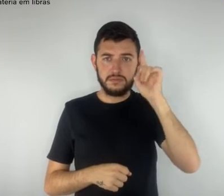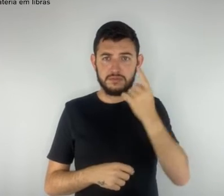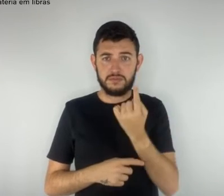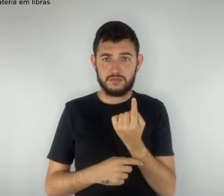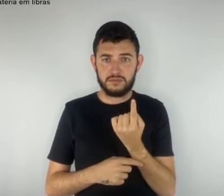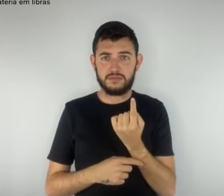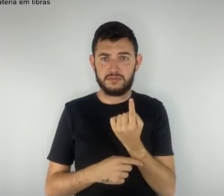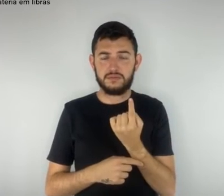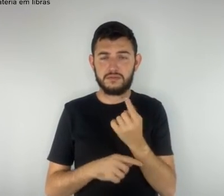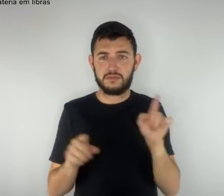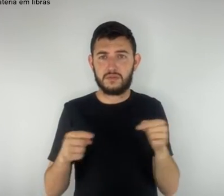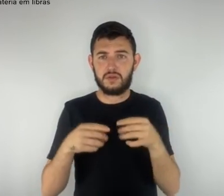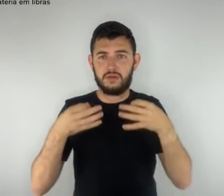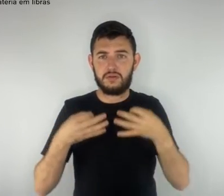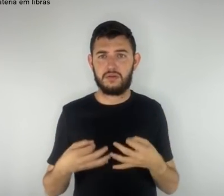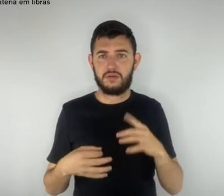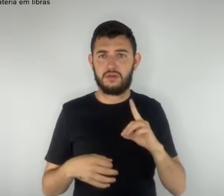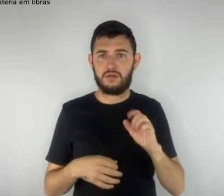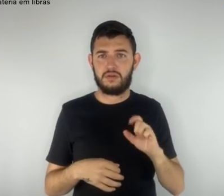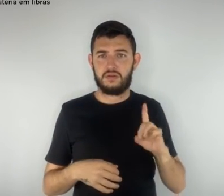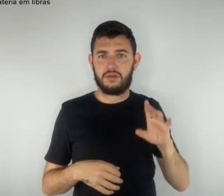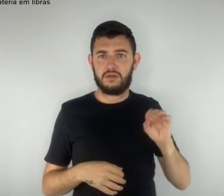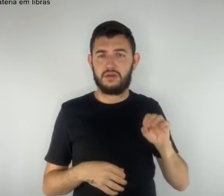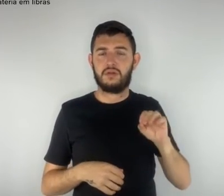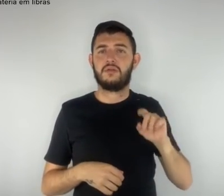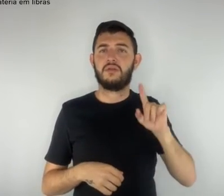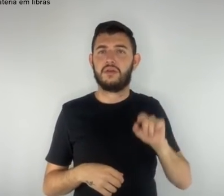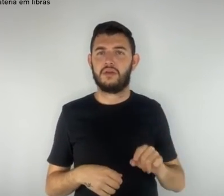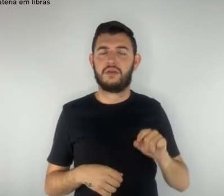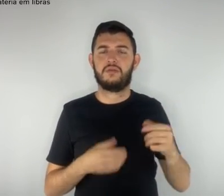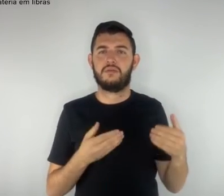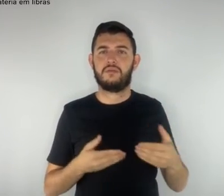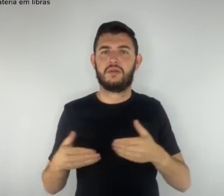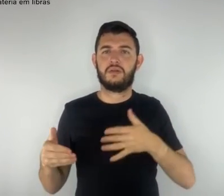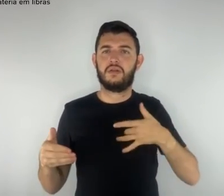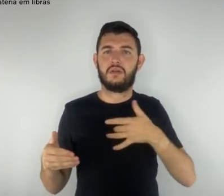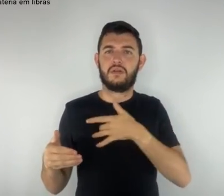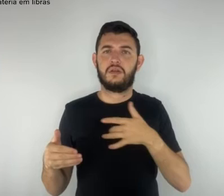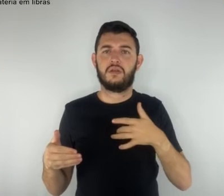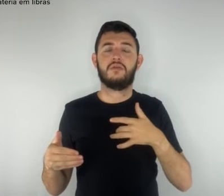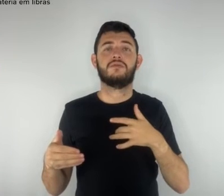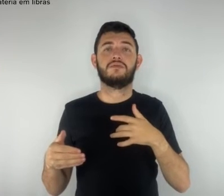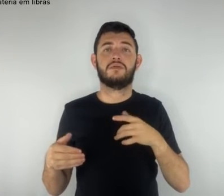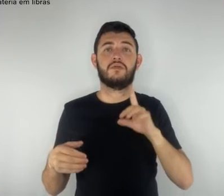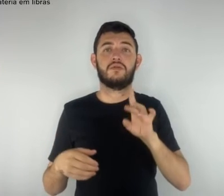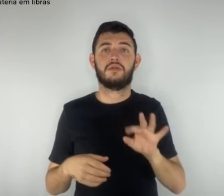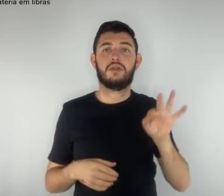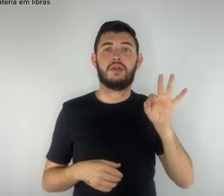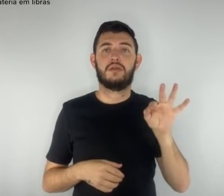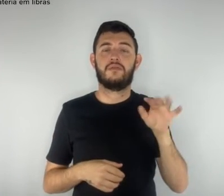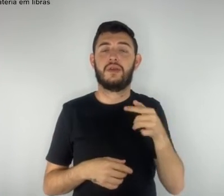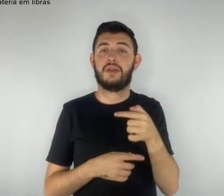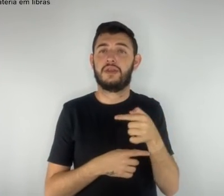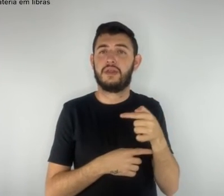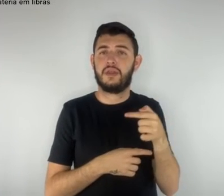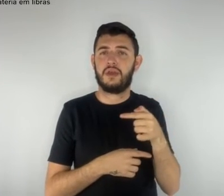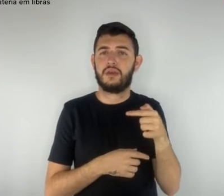com dados do Ministério da Saúde, nesta data, o Distrito Federal foi a 7ª unidade da federação